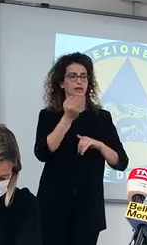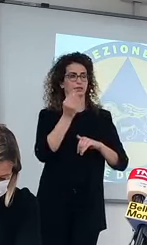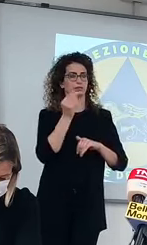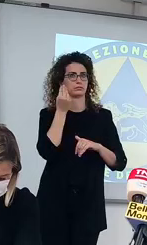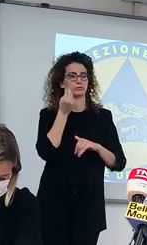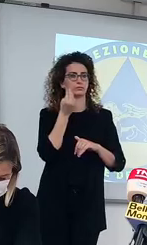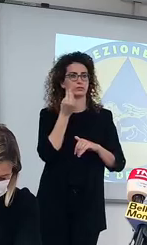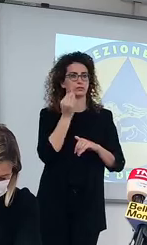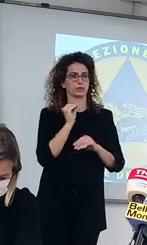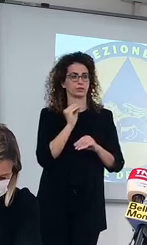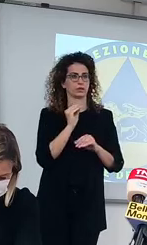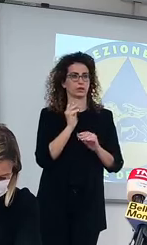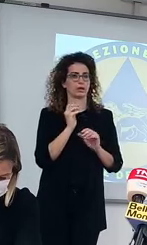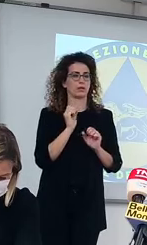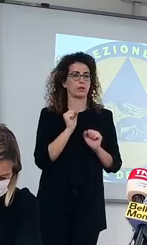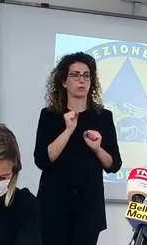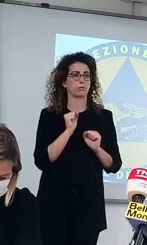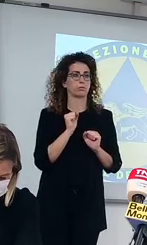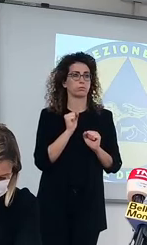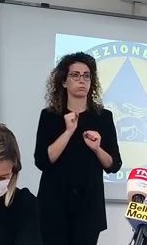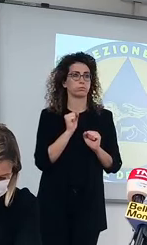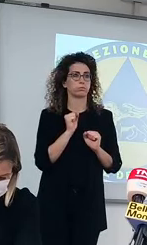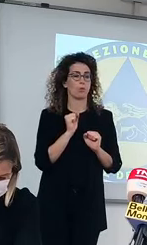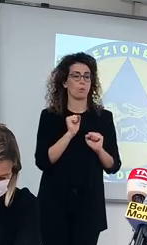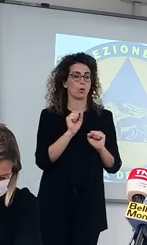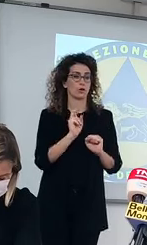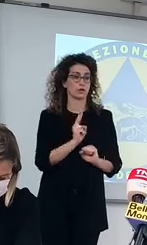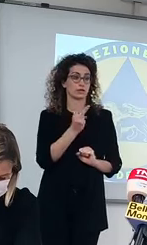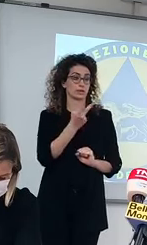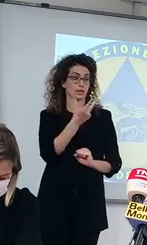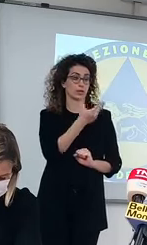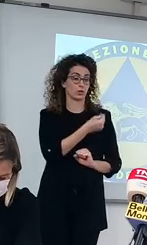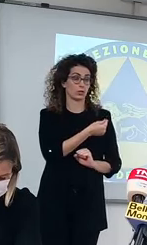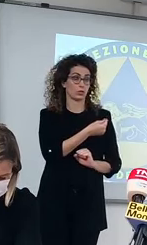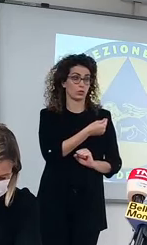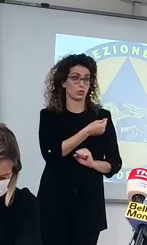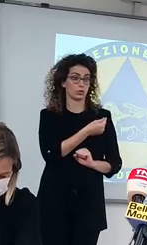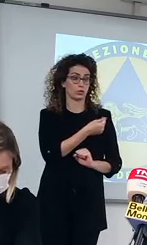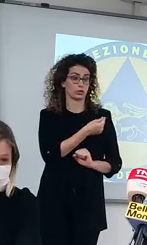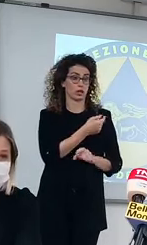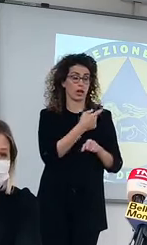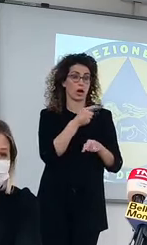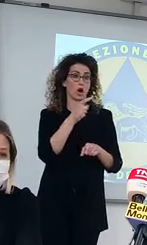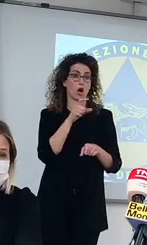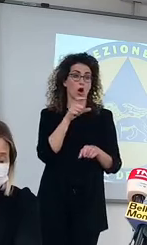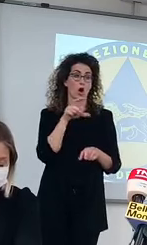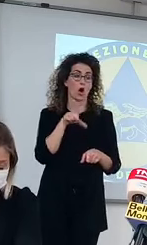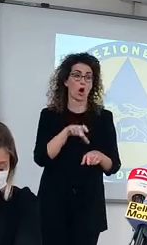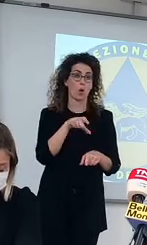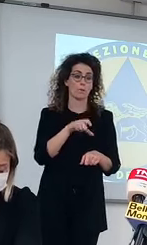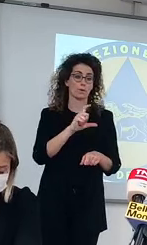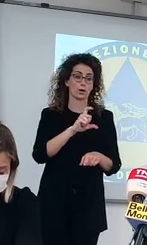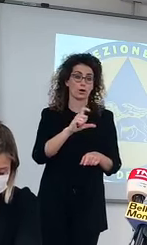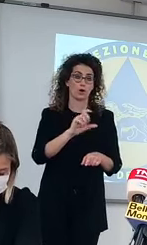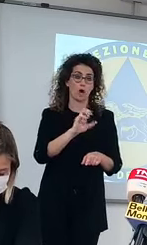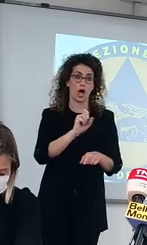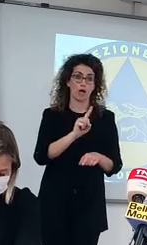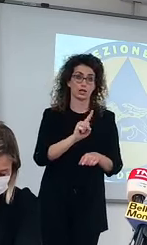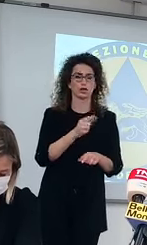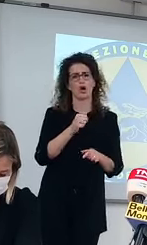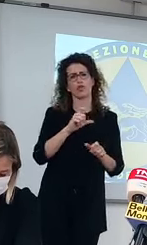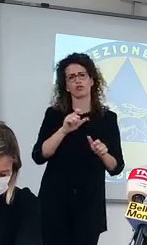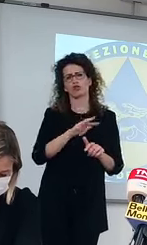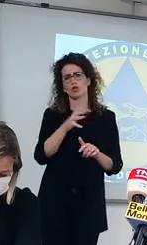c'è la siccità e si possa fare seconda dose eterologa anche per loro. Al momento no.